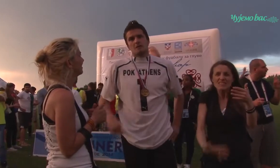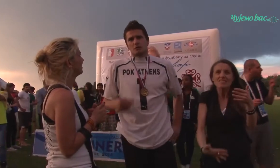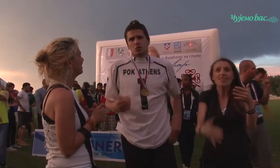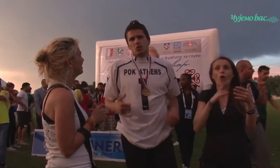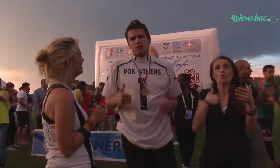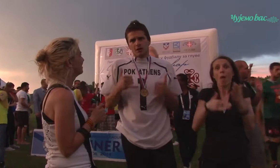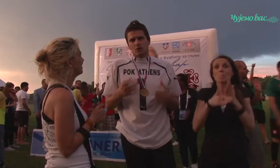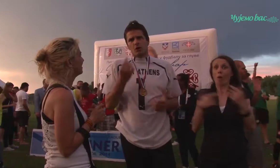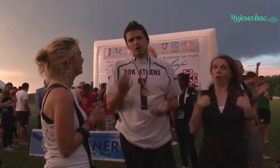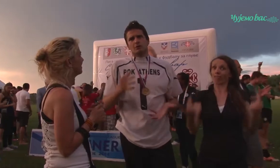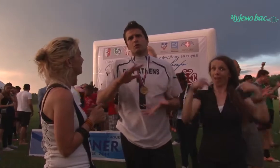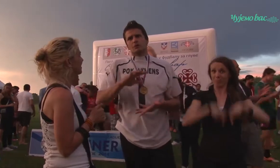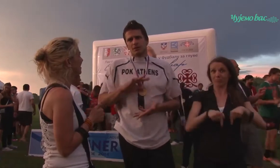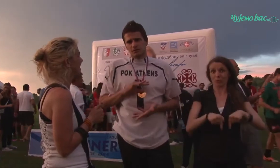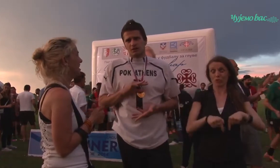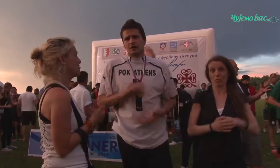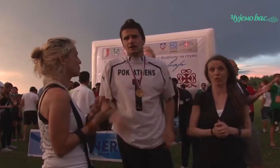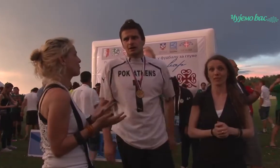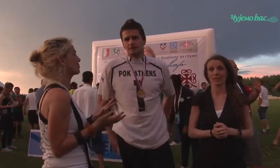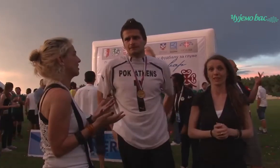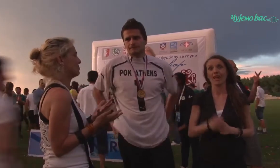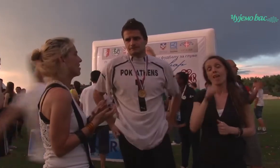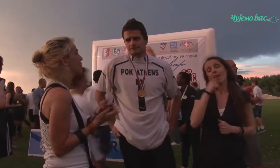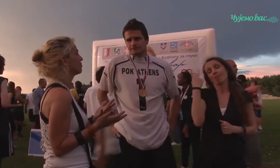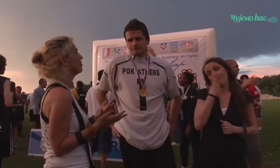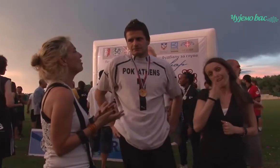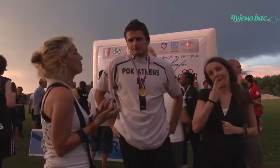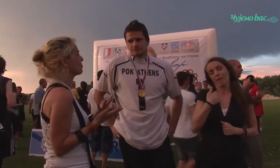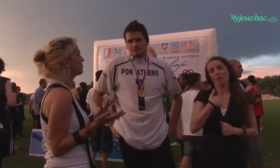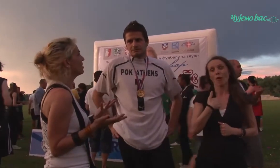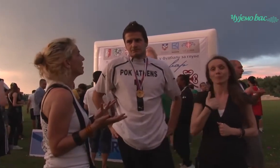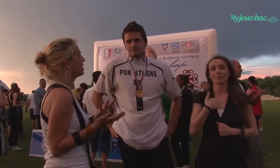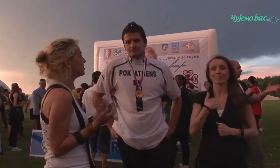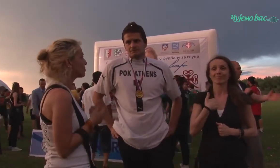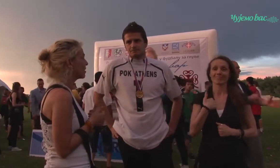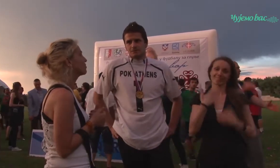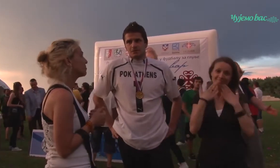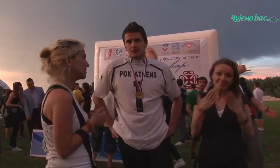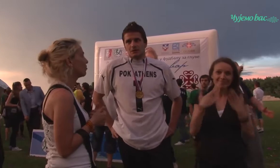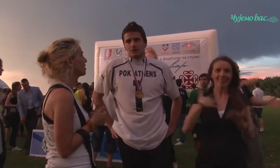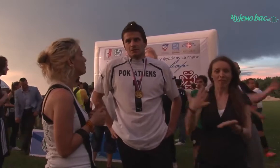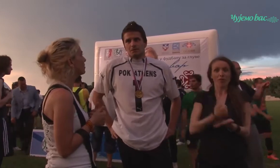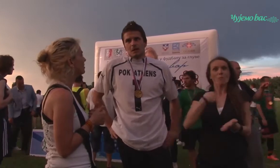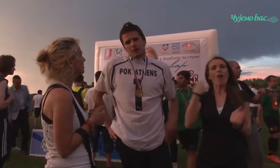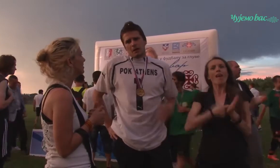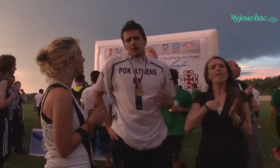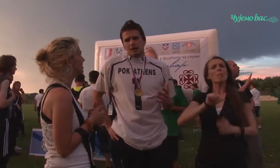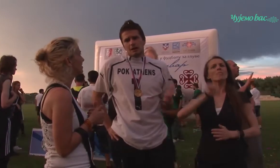Για το πραδείο καλύτερο και μας το πήρατε. And of course, I'm thankful for having the prize of the best goalkeeper.